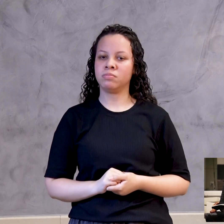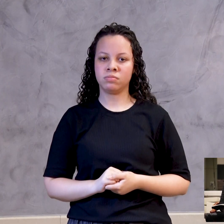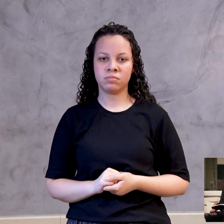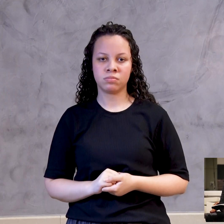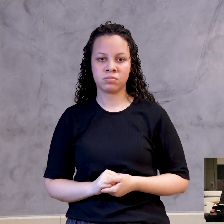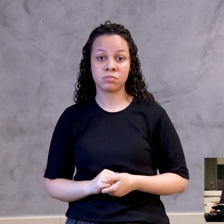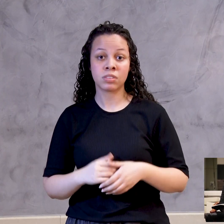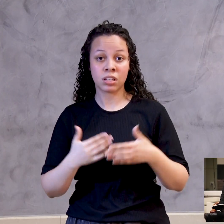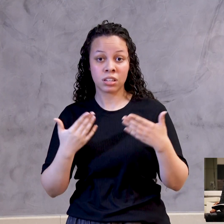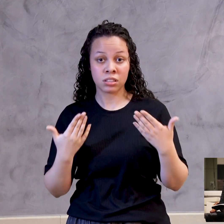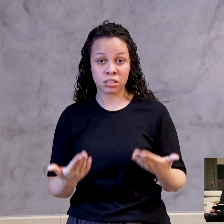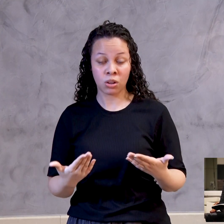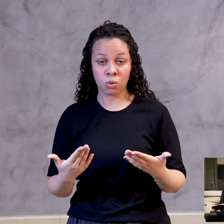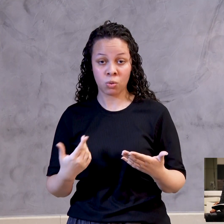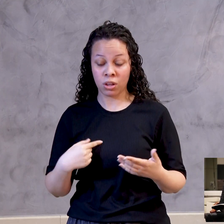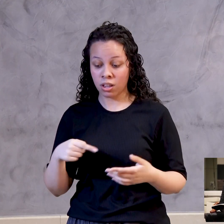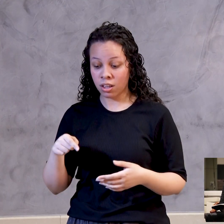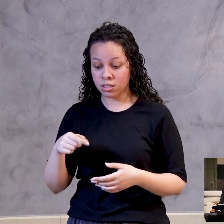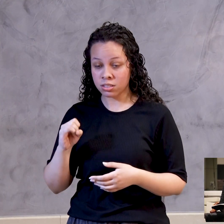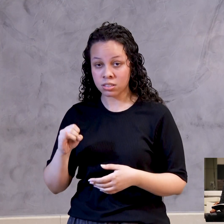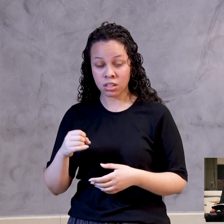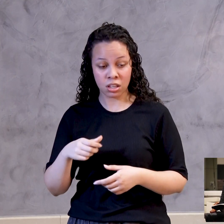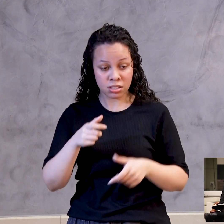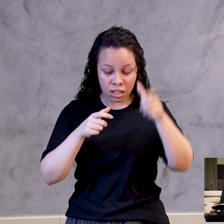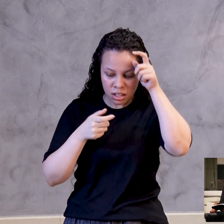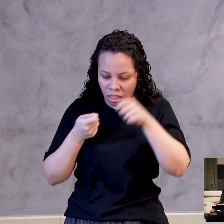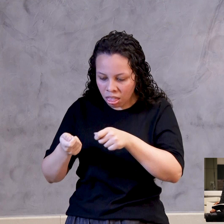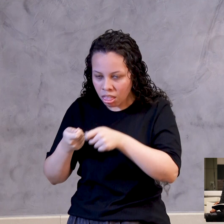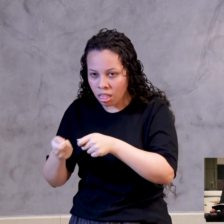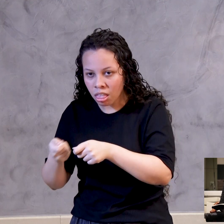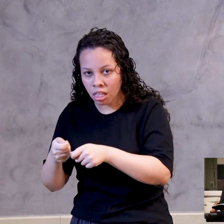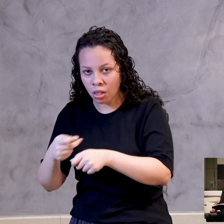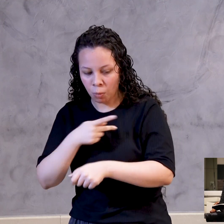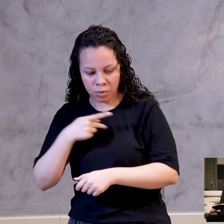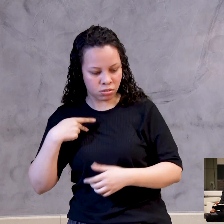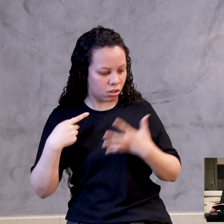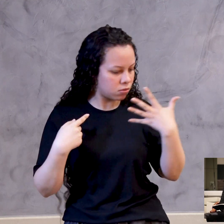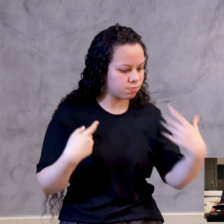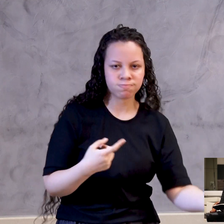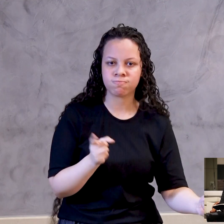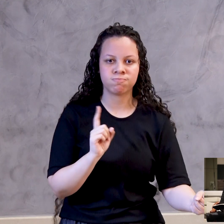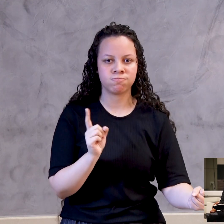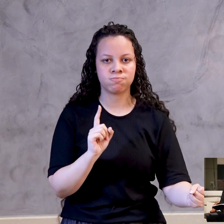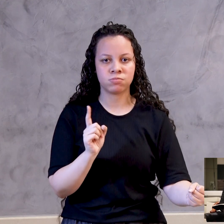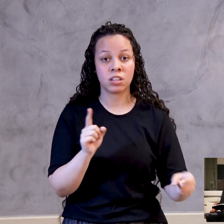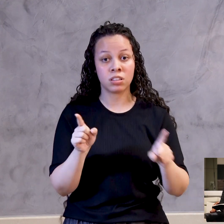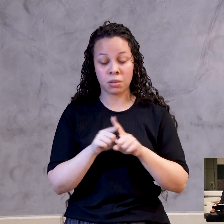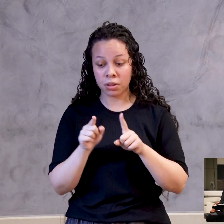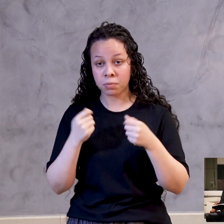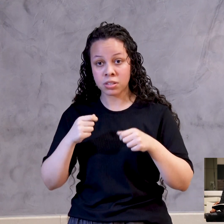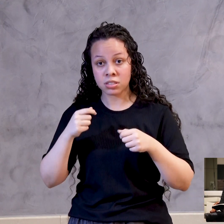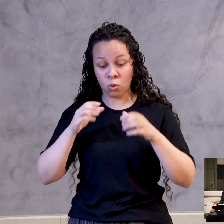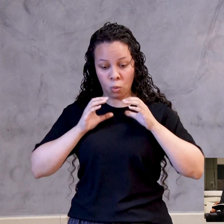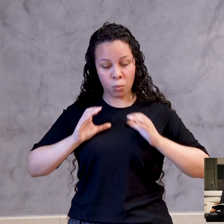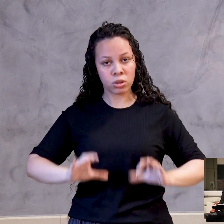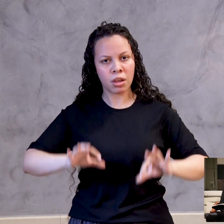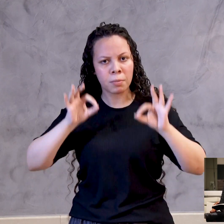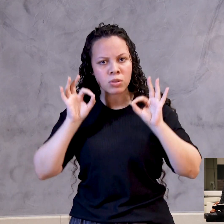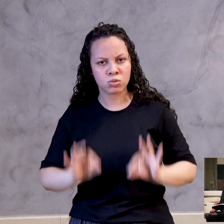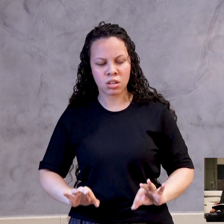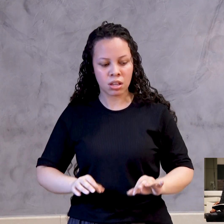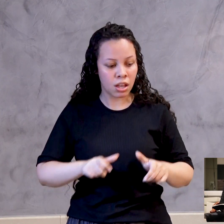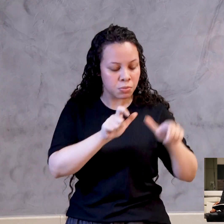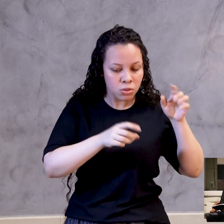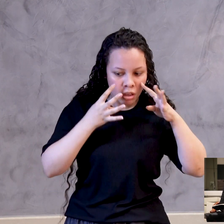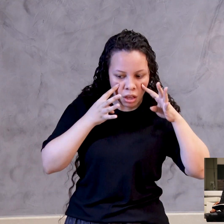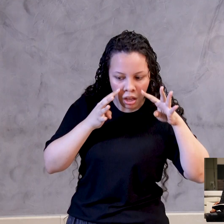que, ensoberbecendo, não caia na condenação do diabo, convém também que tenha bom testemunho dos que estão de fora, para que